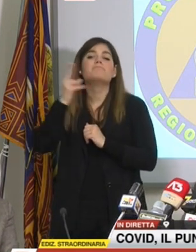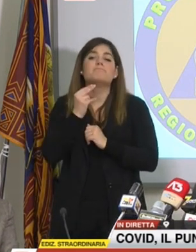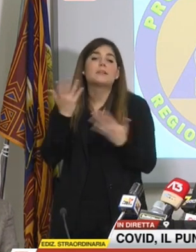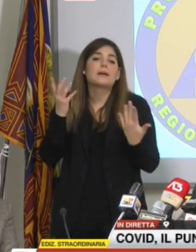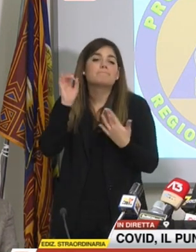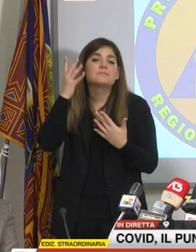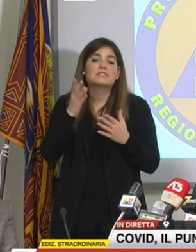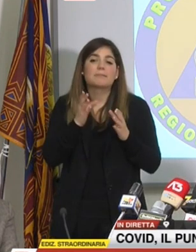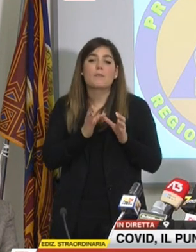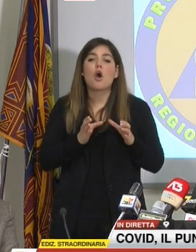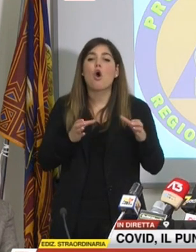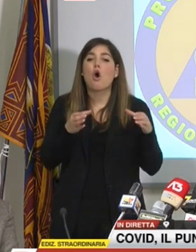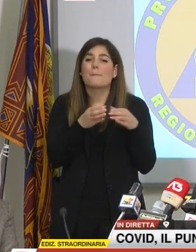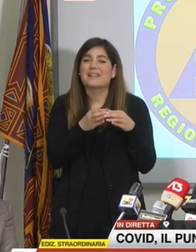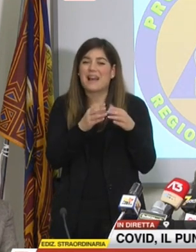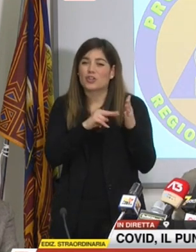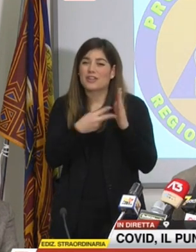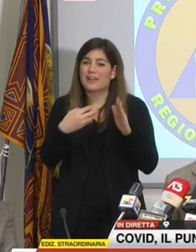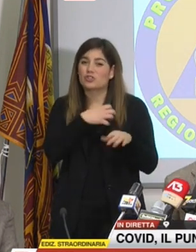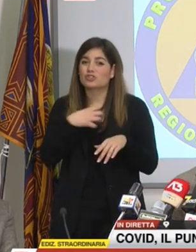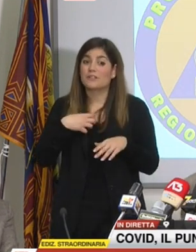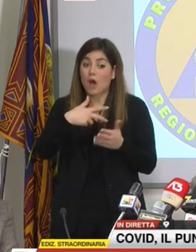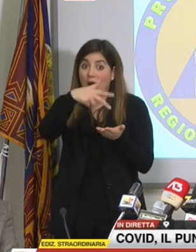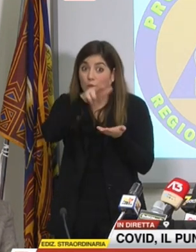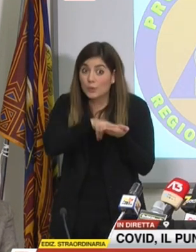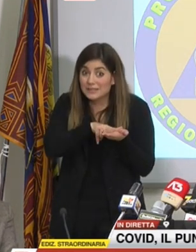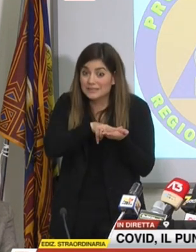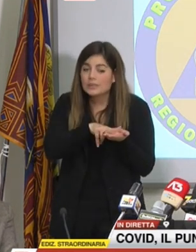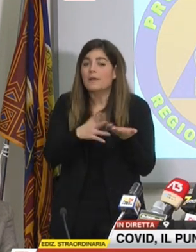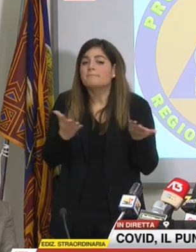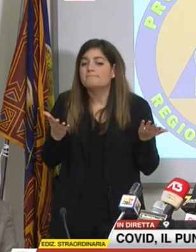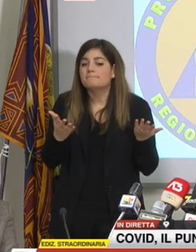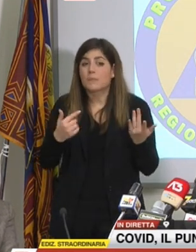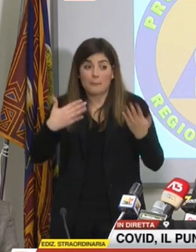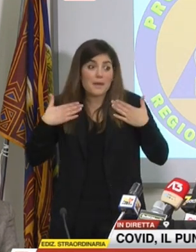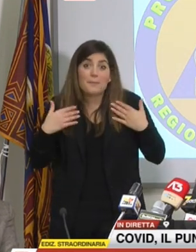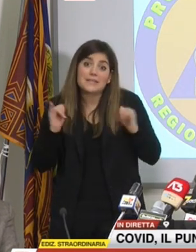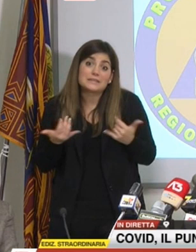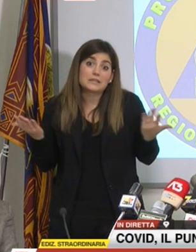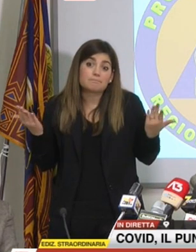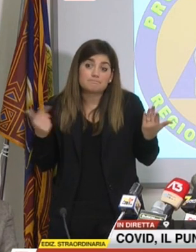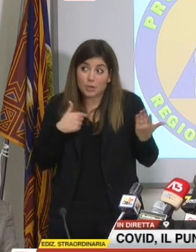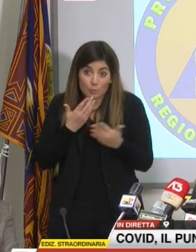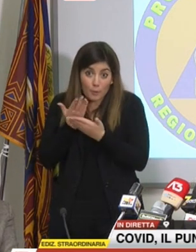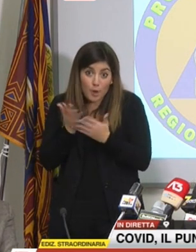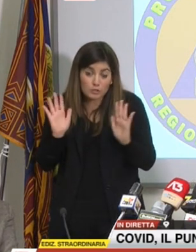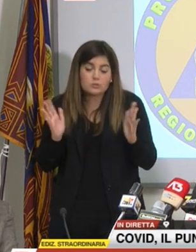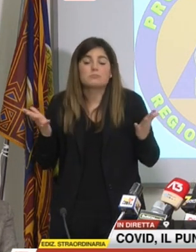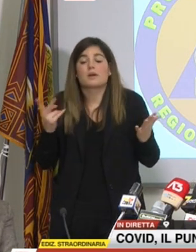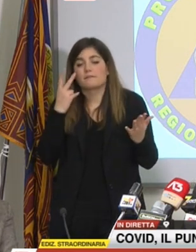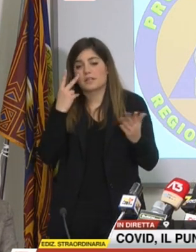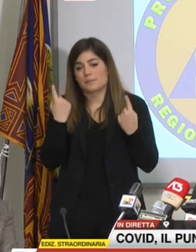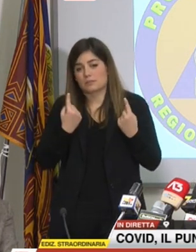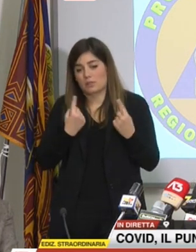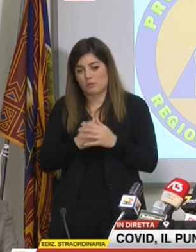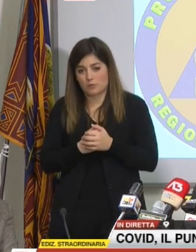scientifico autorizza oppure no, pensa che sia utile oppure no. Secondo me sì, però visto che l'ho proposta, però staremo a vedere.